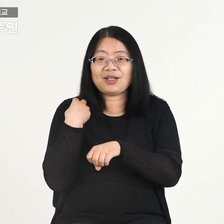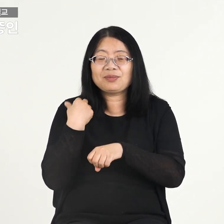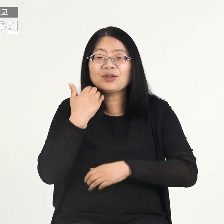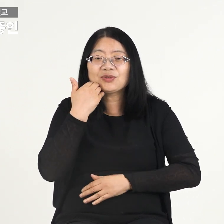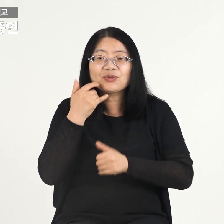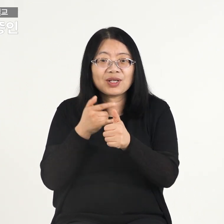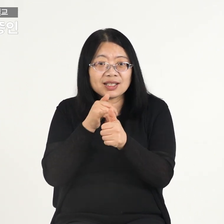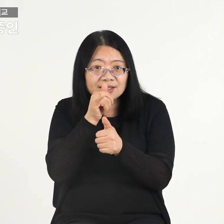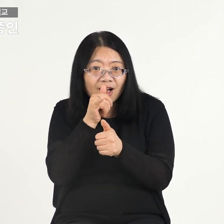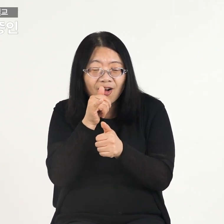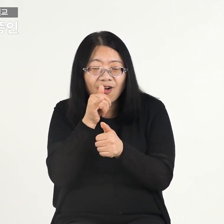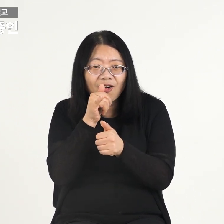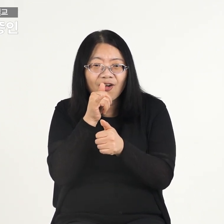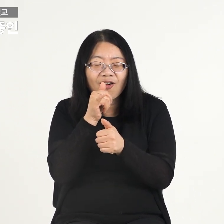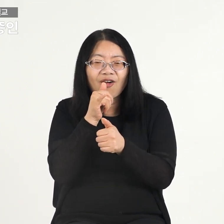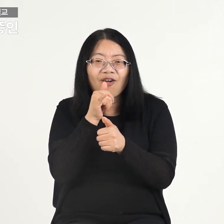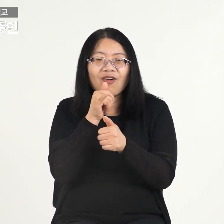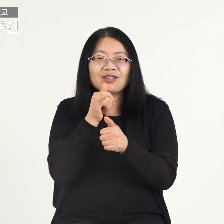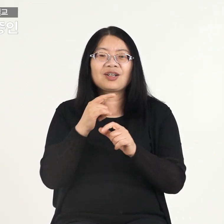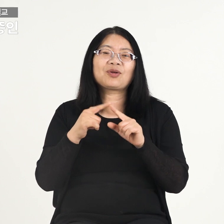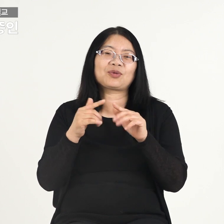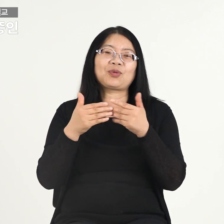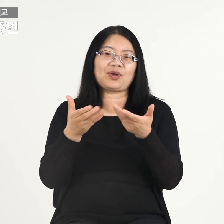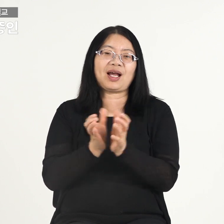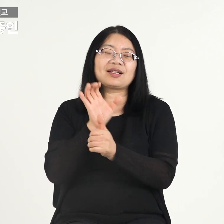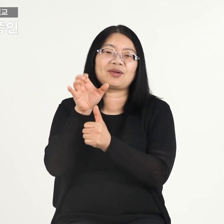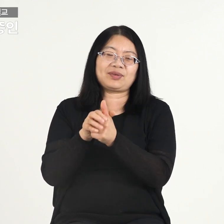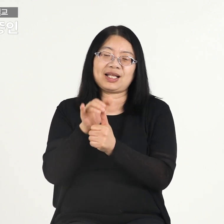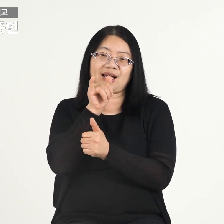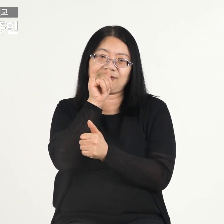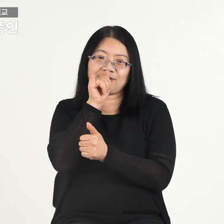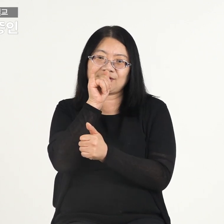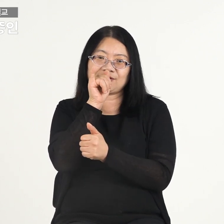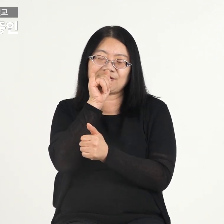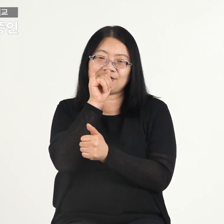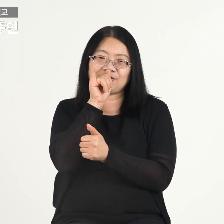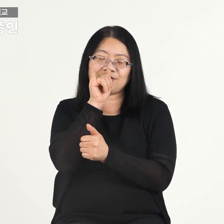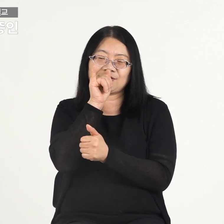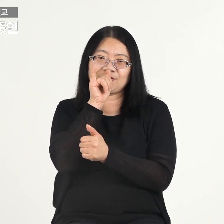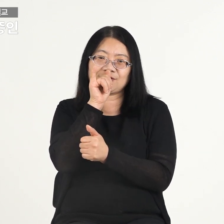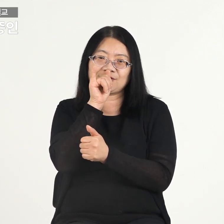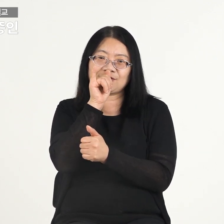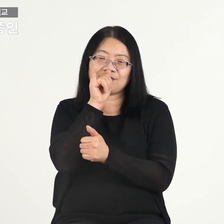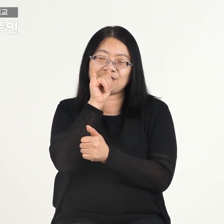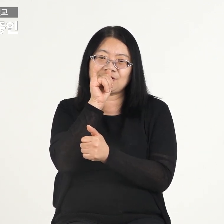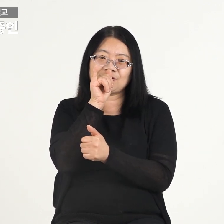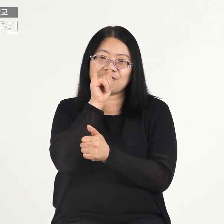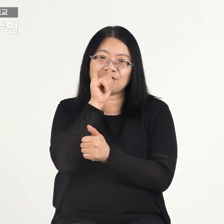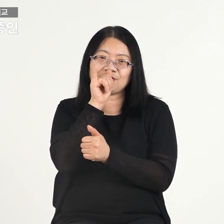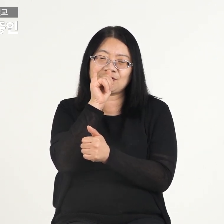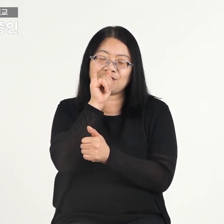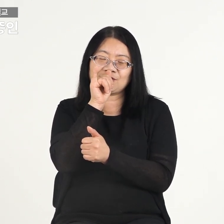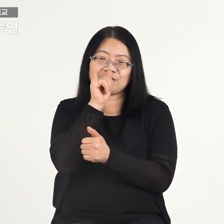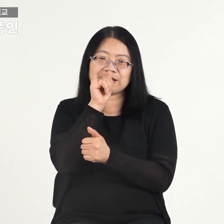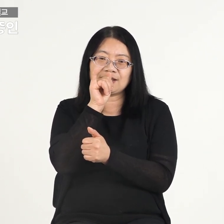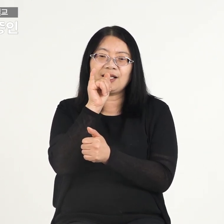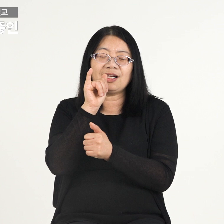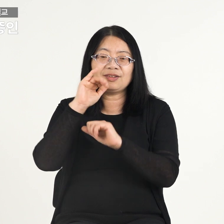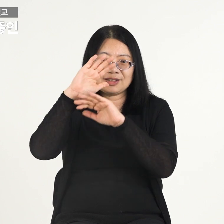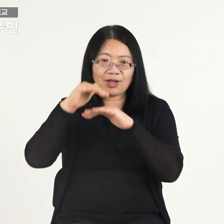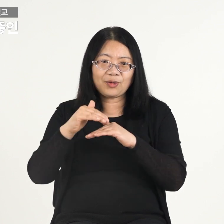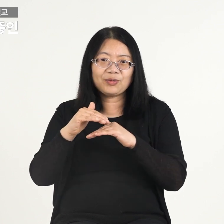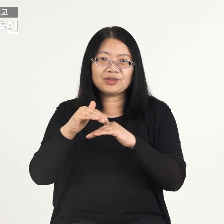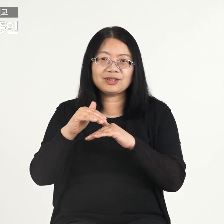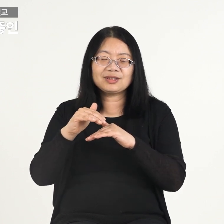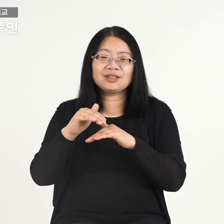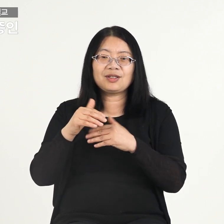있다는 얘기예요? 교회 공동체에 있다는 얘기예요. 그것을 성경에서는 뭐라고 불린다고요? 두